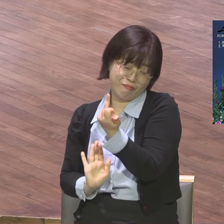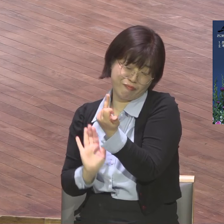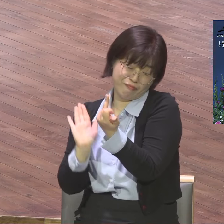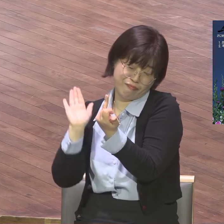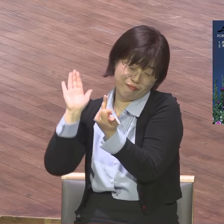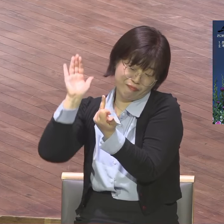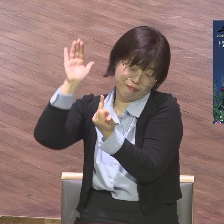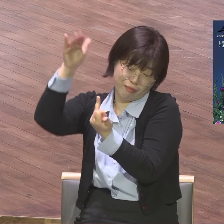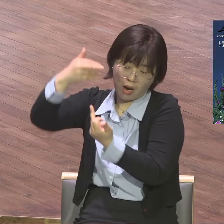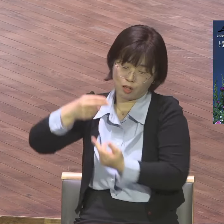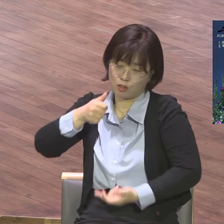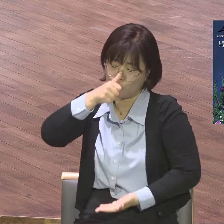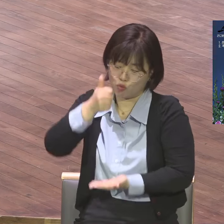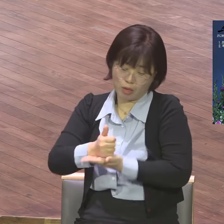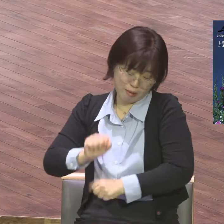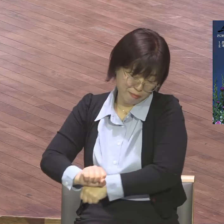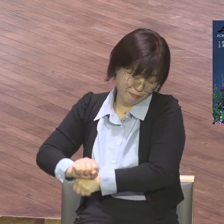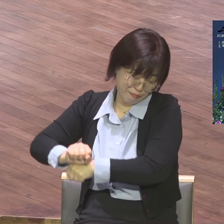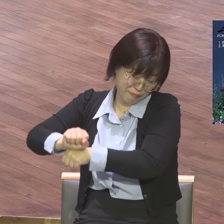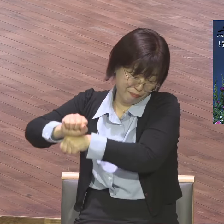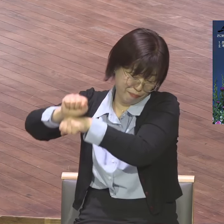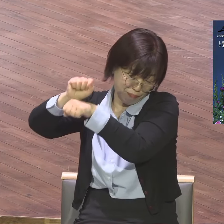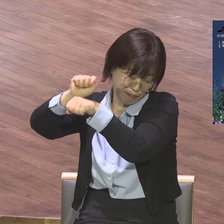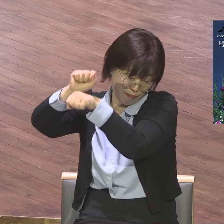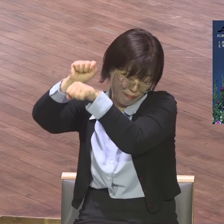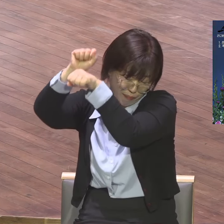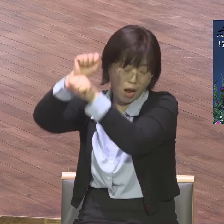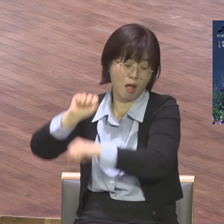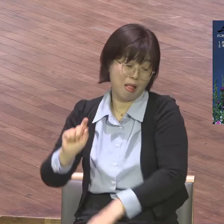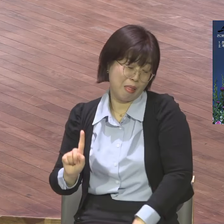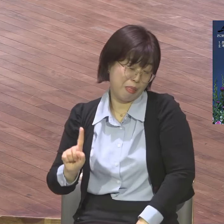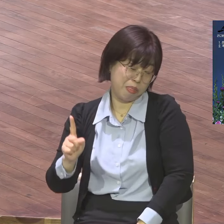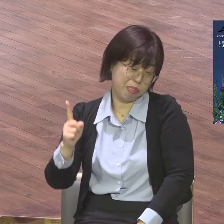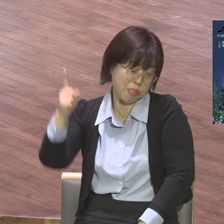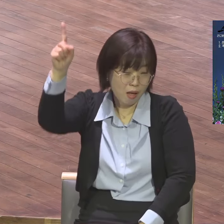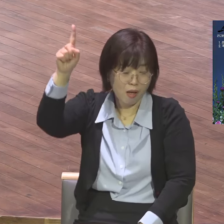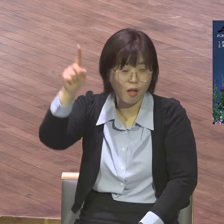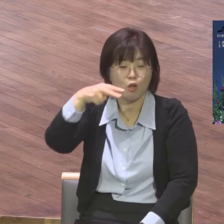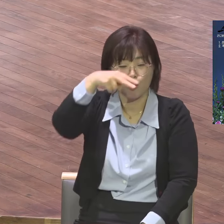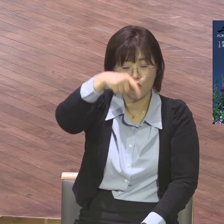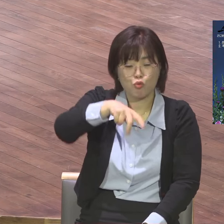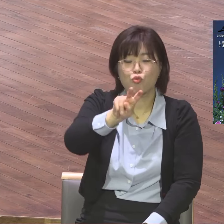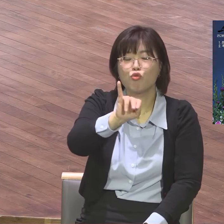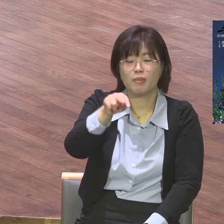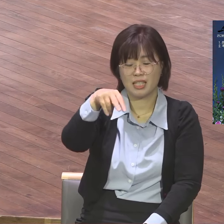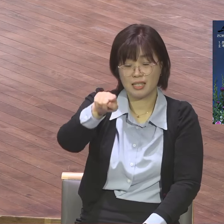되는 죄를 지었구나. 평생 난 거짓말했다.